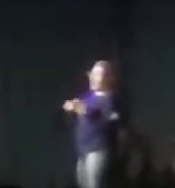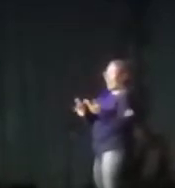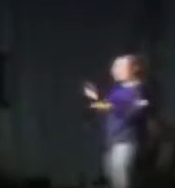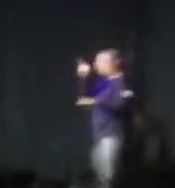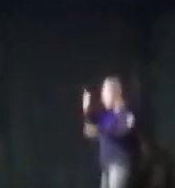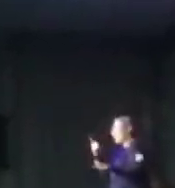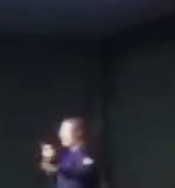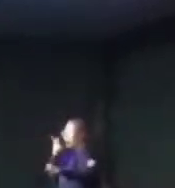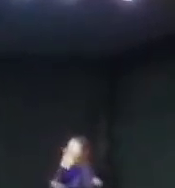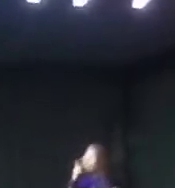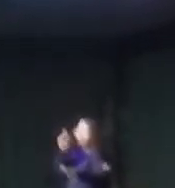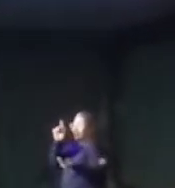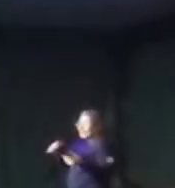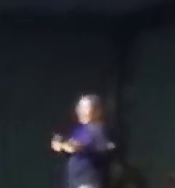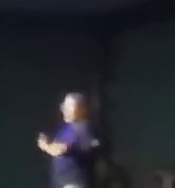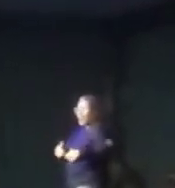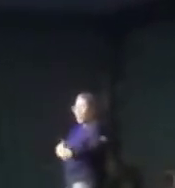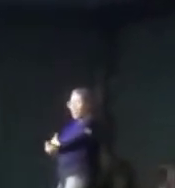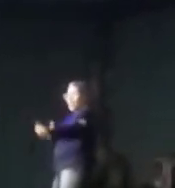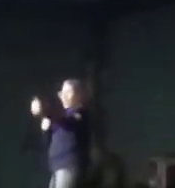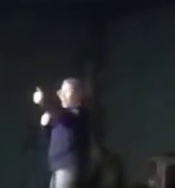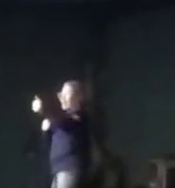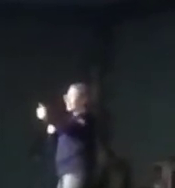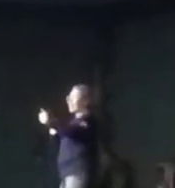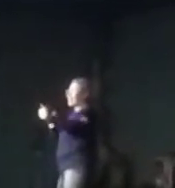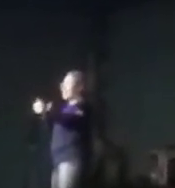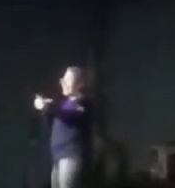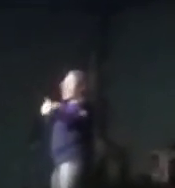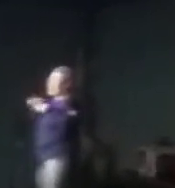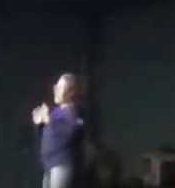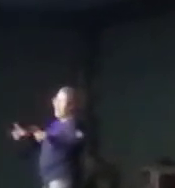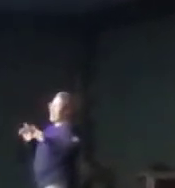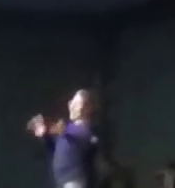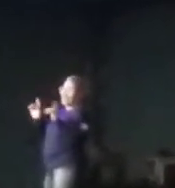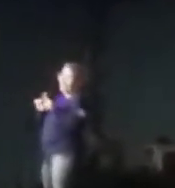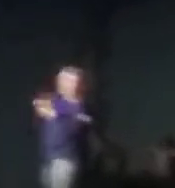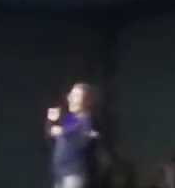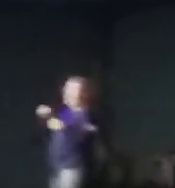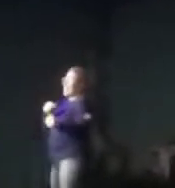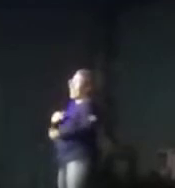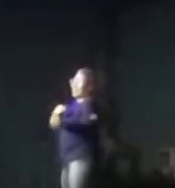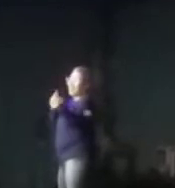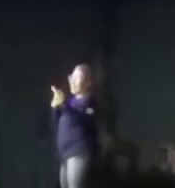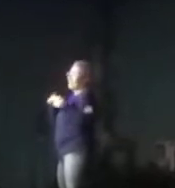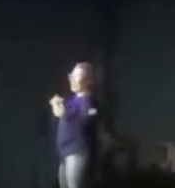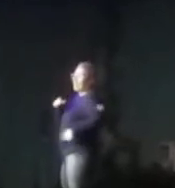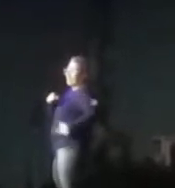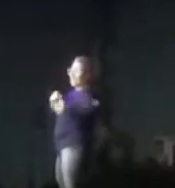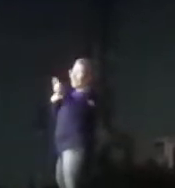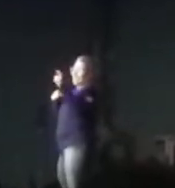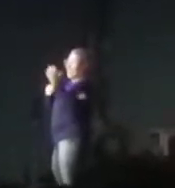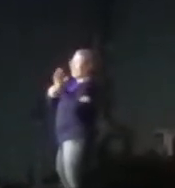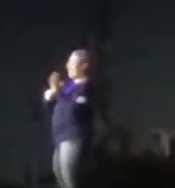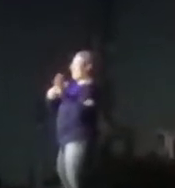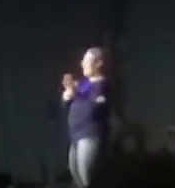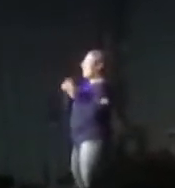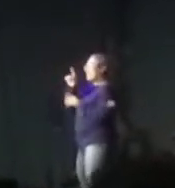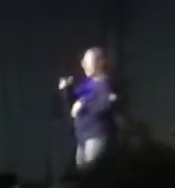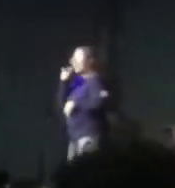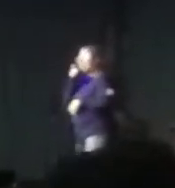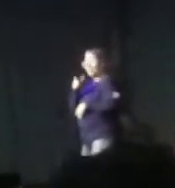Atirei achando que o cara estava sacando uma arma contra mim. Não era, ele estava tirando a identidade. E isso é